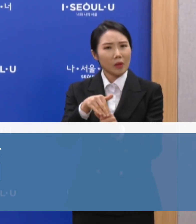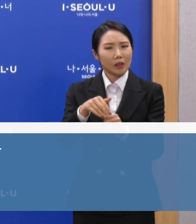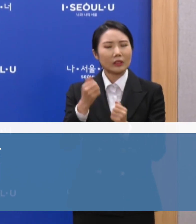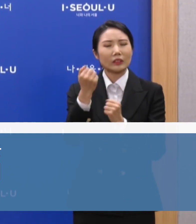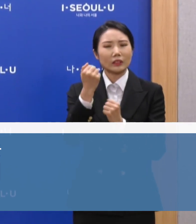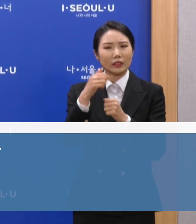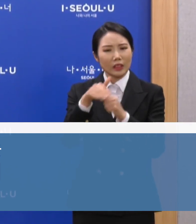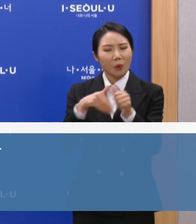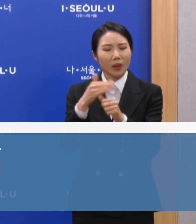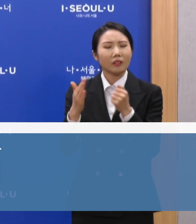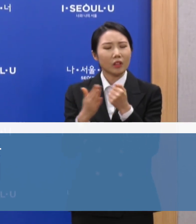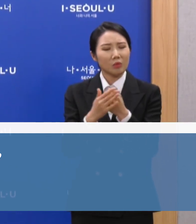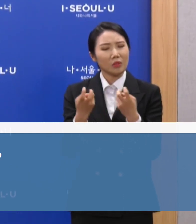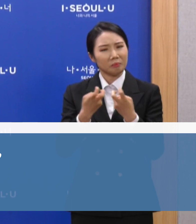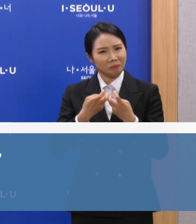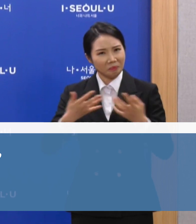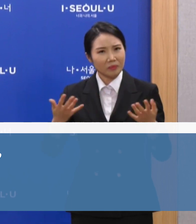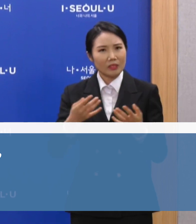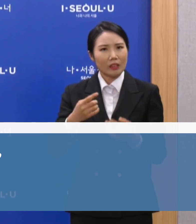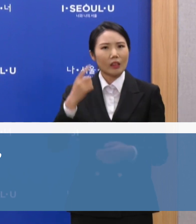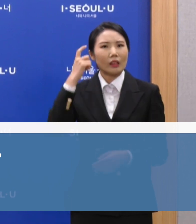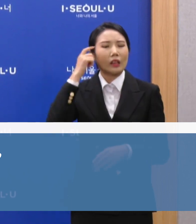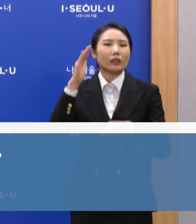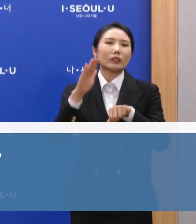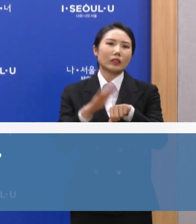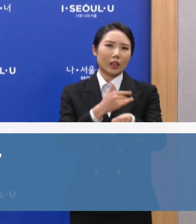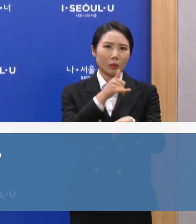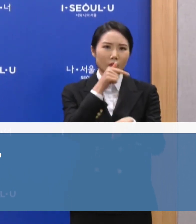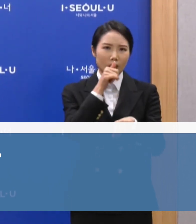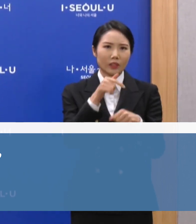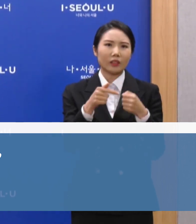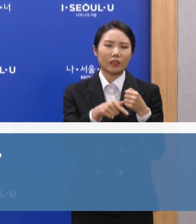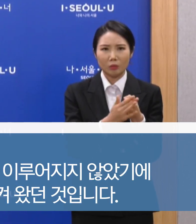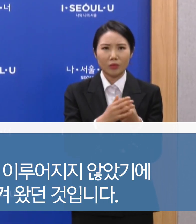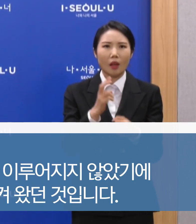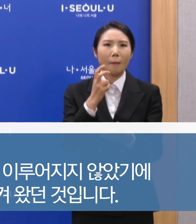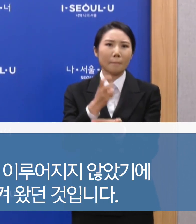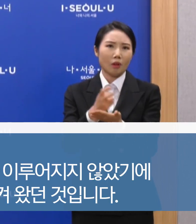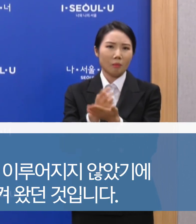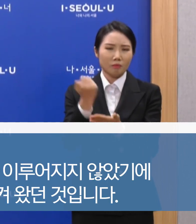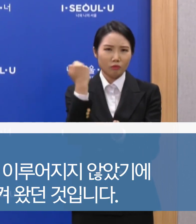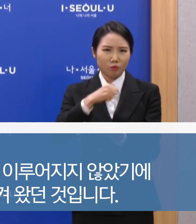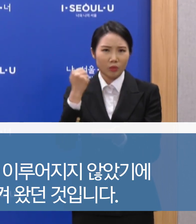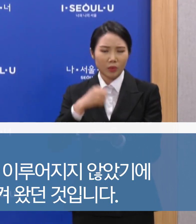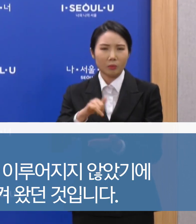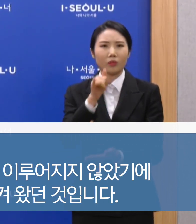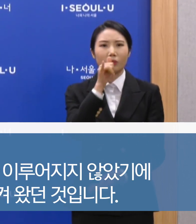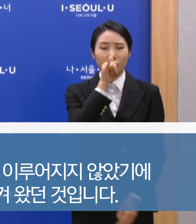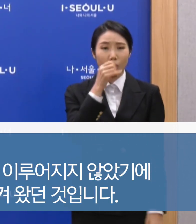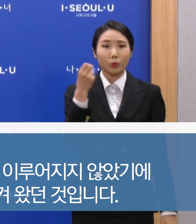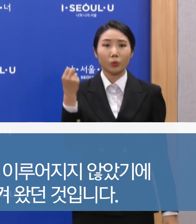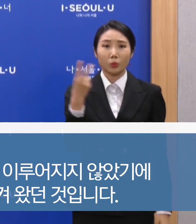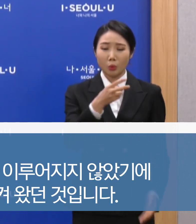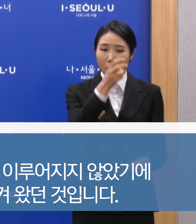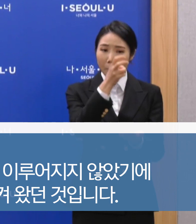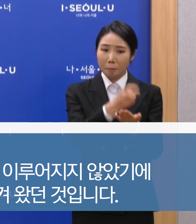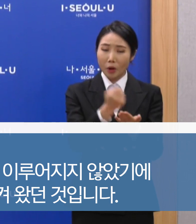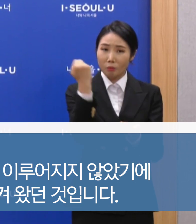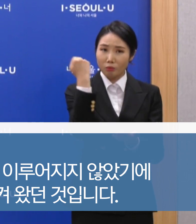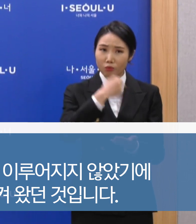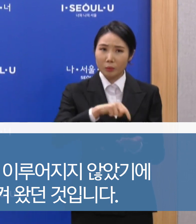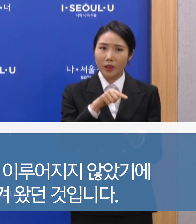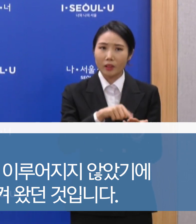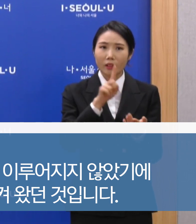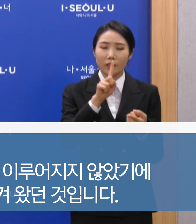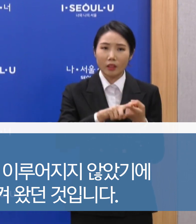잘못된 인식에서 비롯된 관행이 안전을 담보로 하는 법률을 위반하고 설상가상으로 법률 위반에 대한